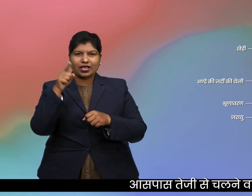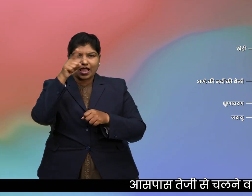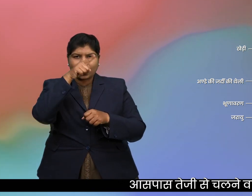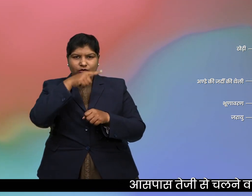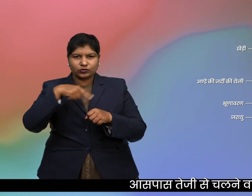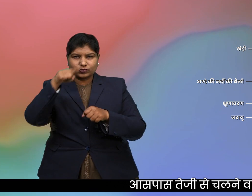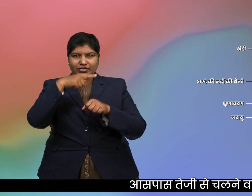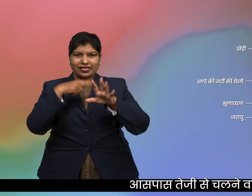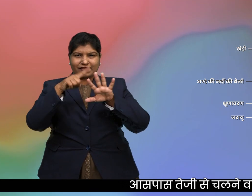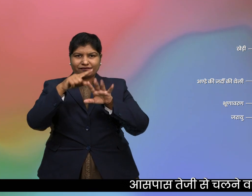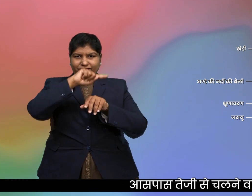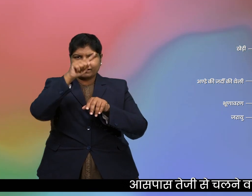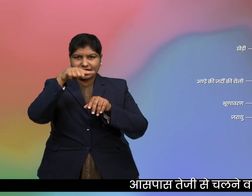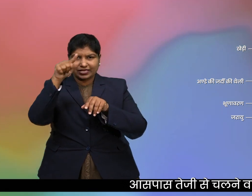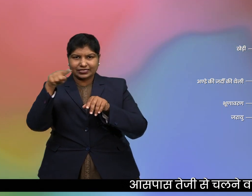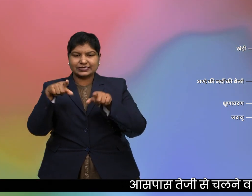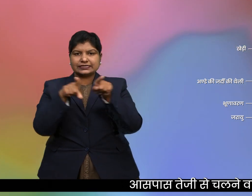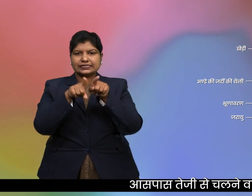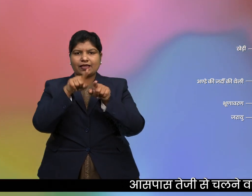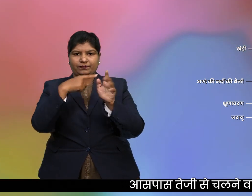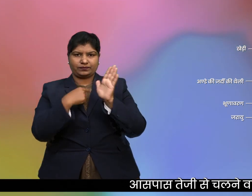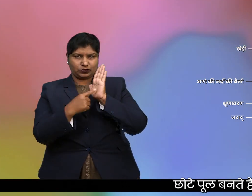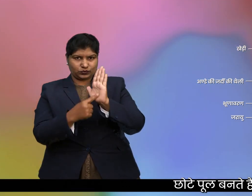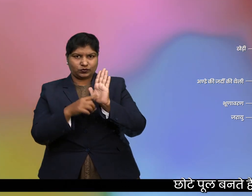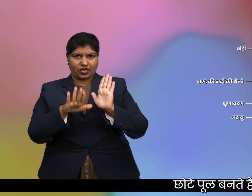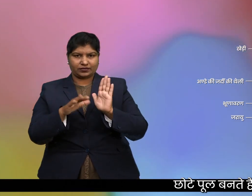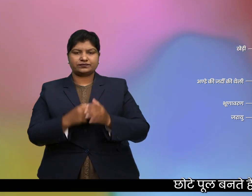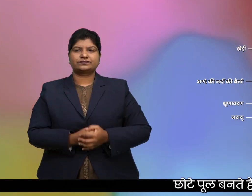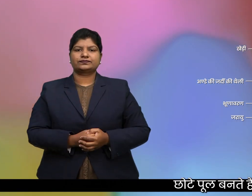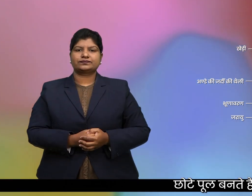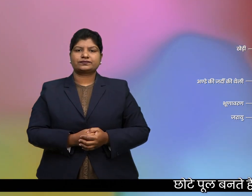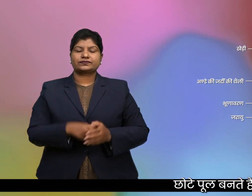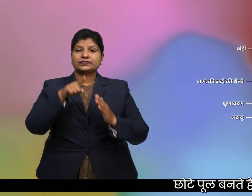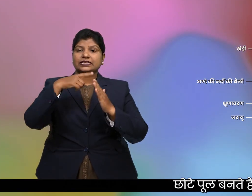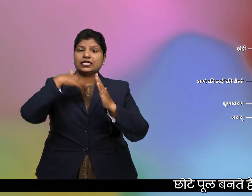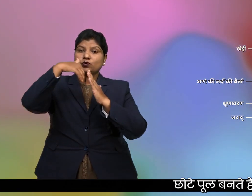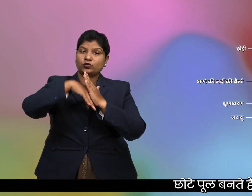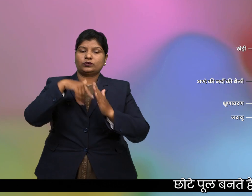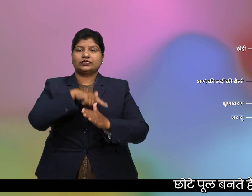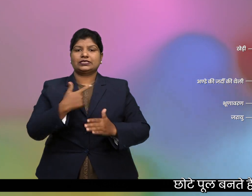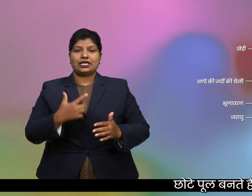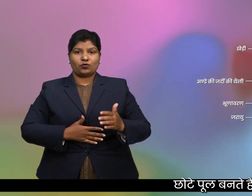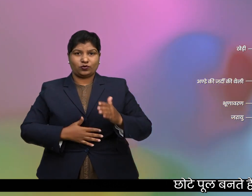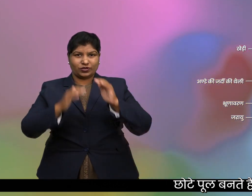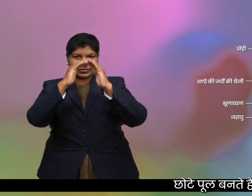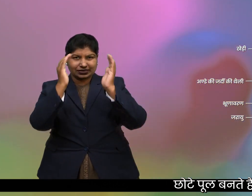तेजी से चलने वाली रक्त के छोटे पुल बनते हैं।